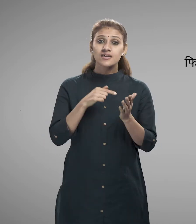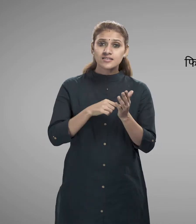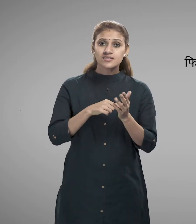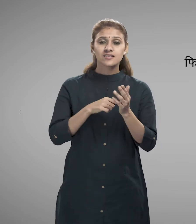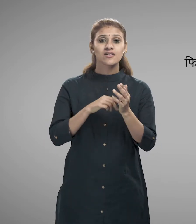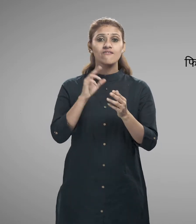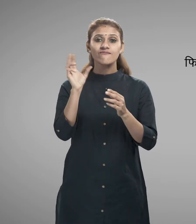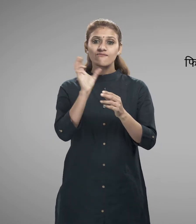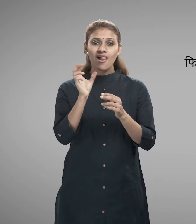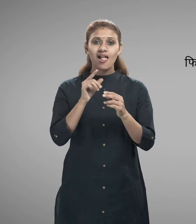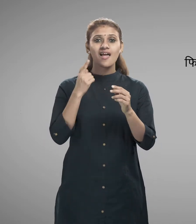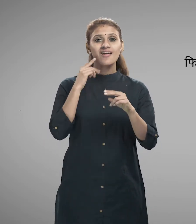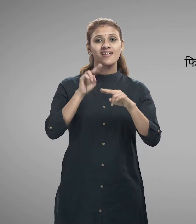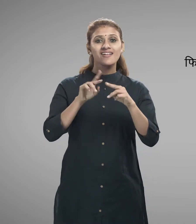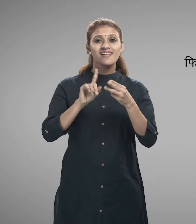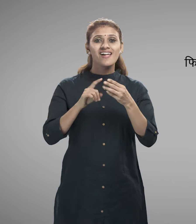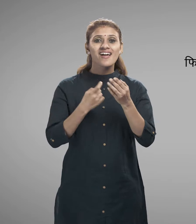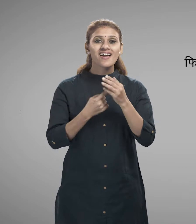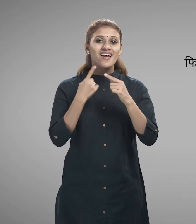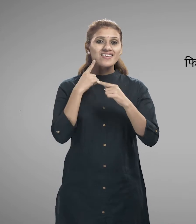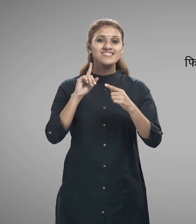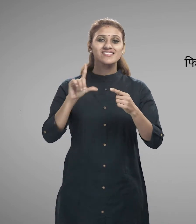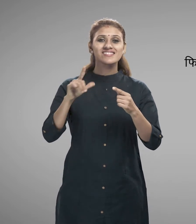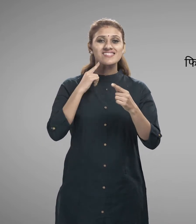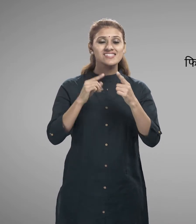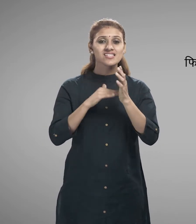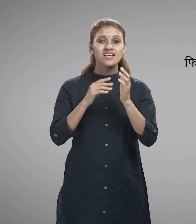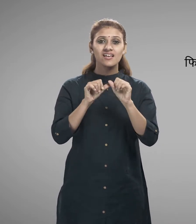फिर अंडा खुद को गर्भाशय की दीवार से जोड़ लेता है।